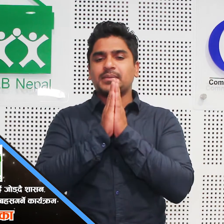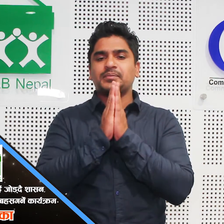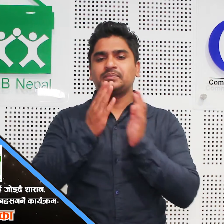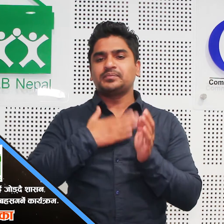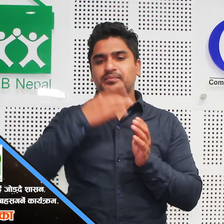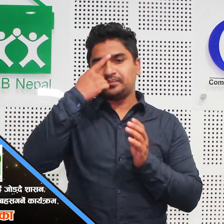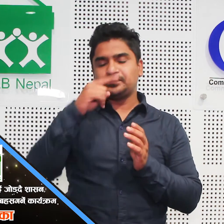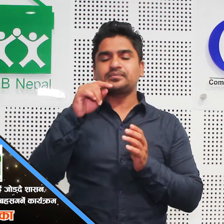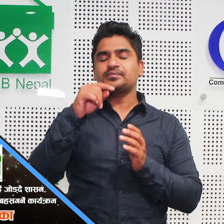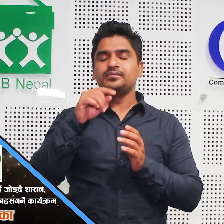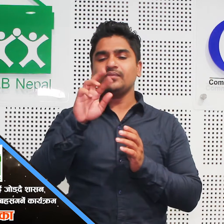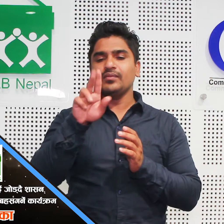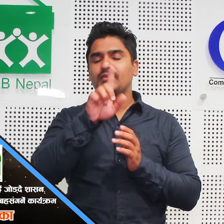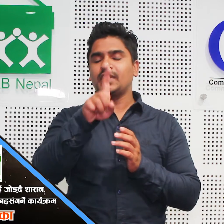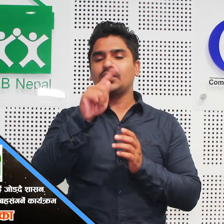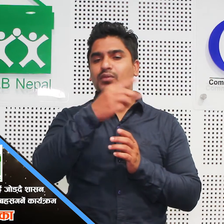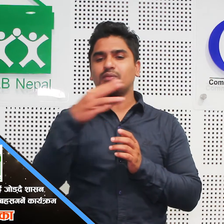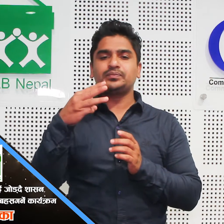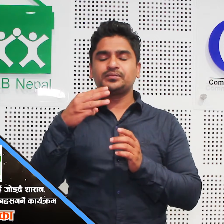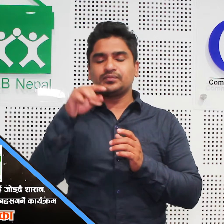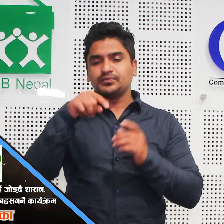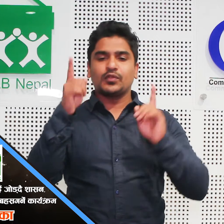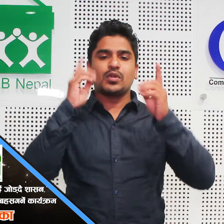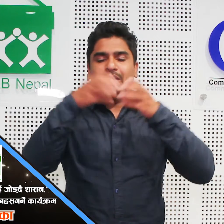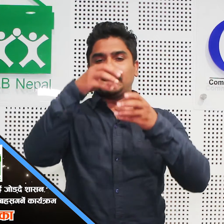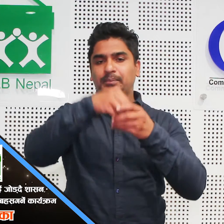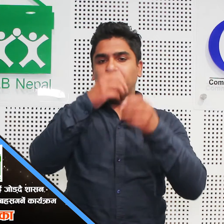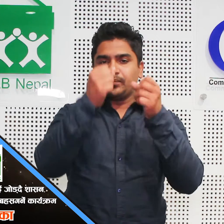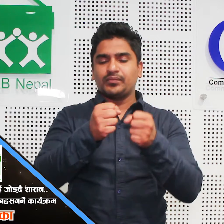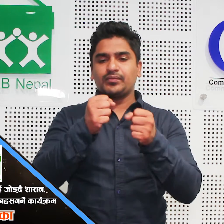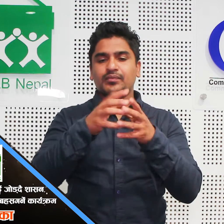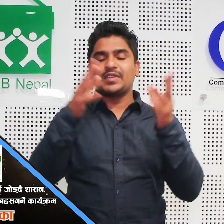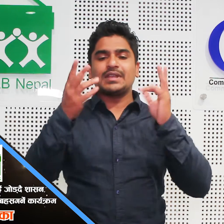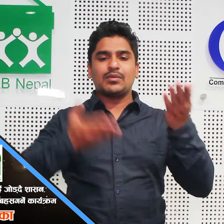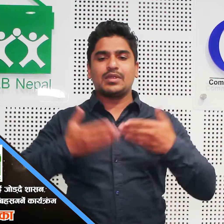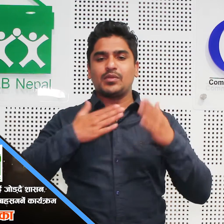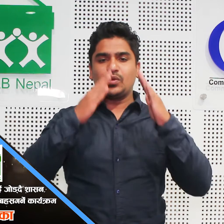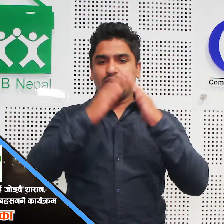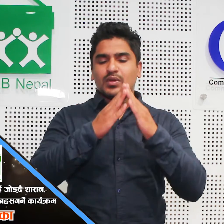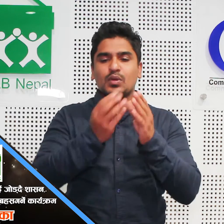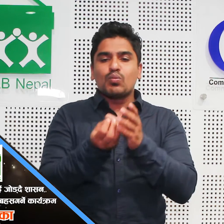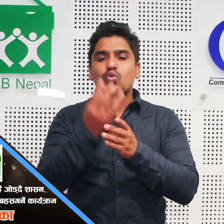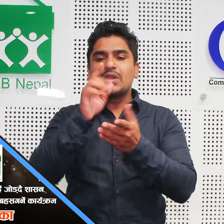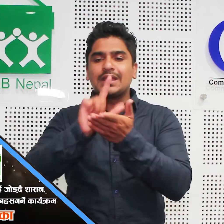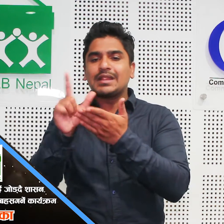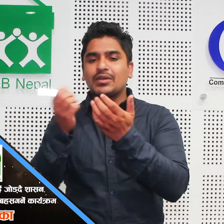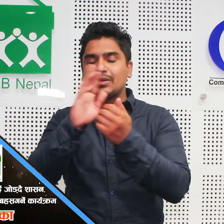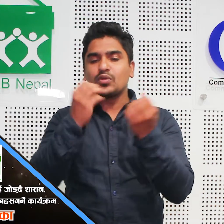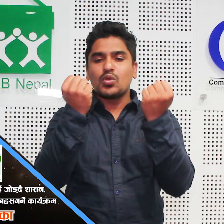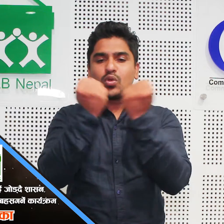नाम रिङ्कु सुनवार हो, मिथिला नगरपालिका हो, विशाल बजार मेरो घर, फुल खेती गरिरहेको छु मैले। लकडाउनले गर्दा फुल पनि